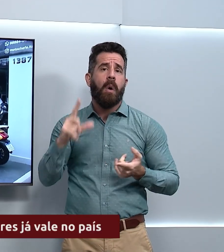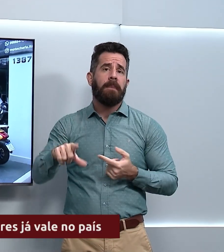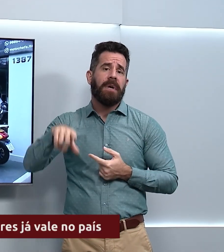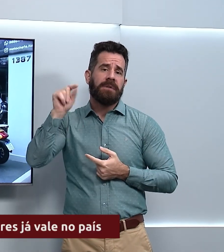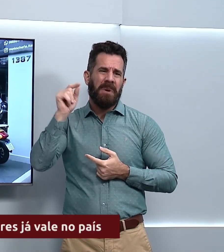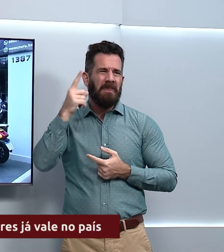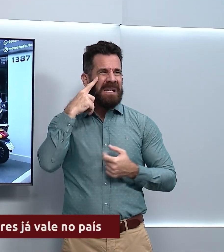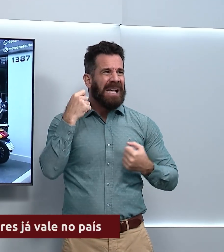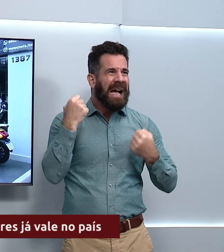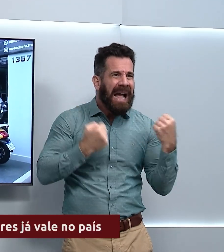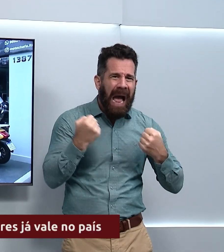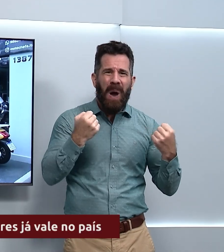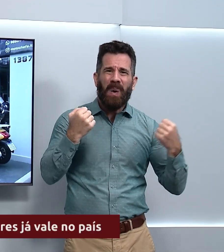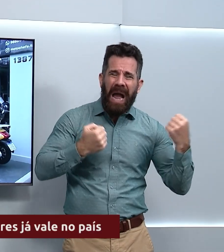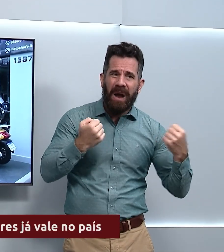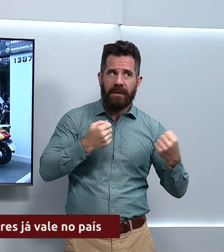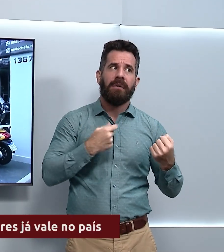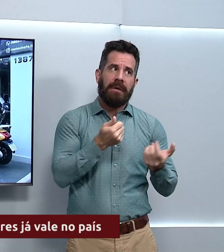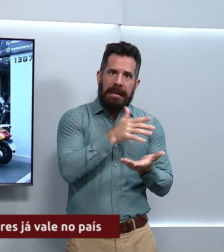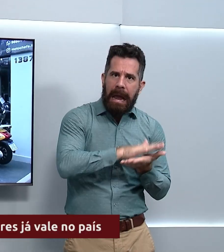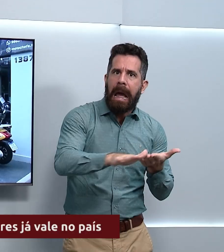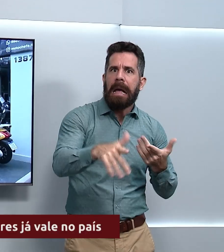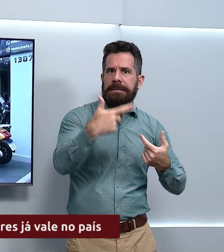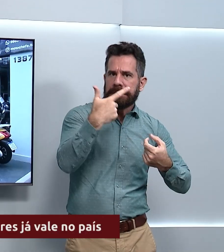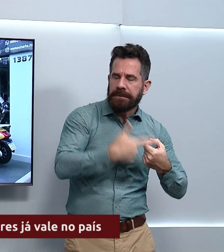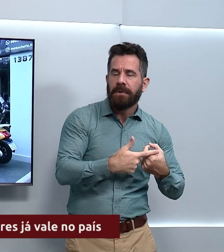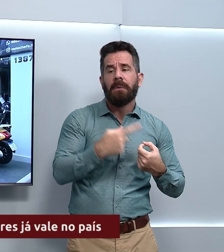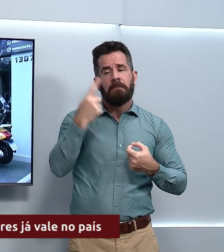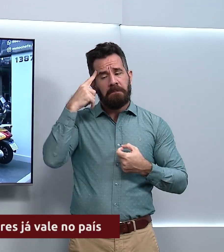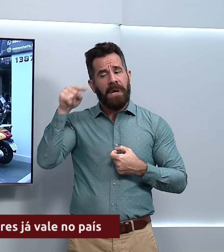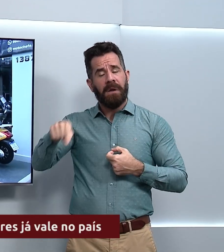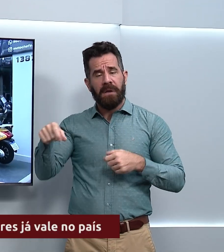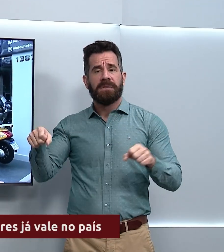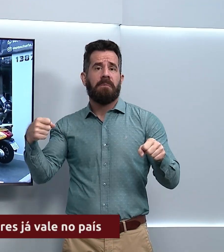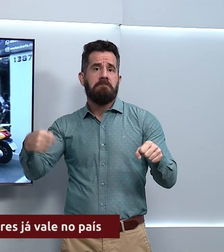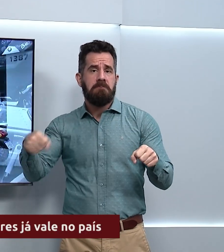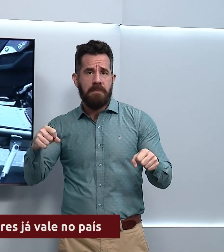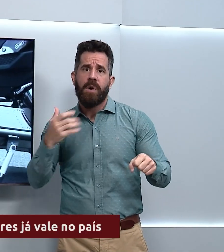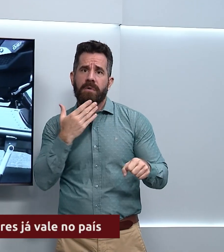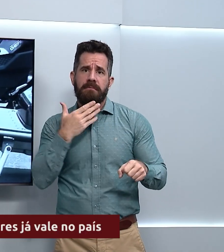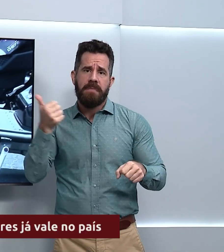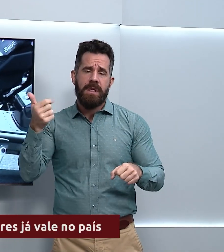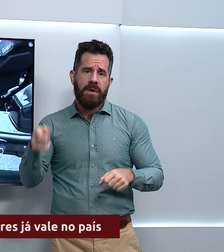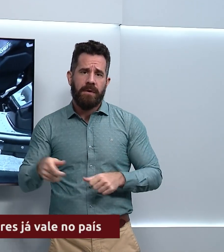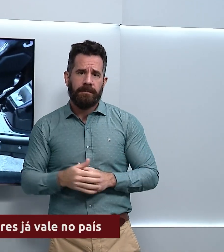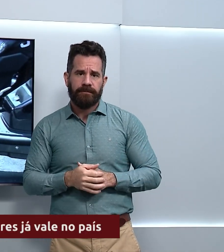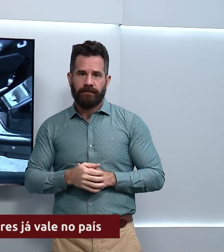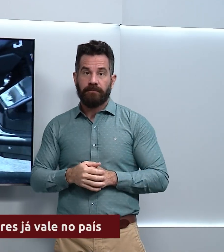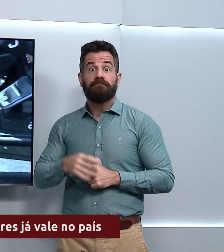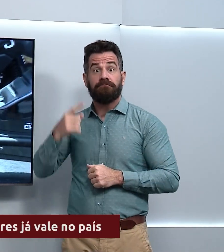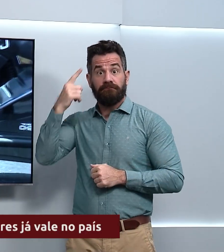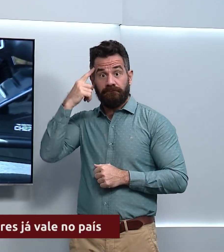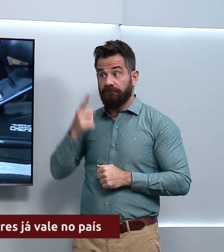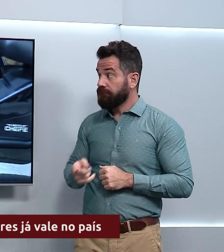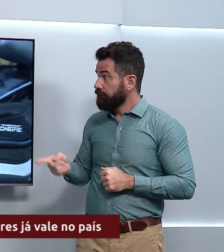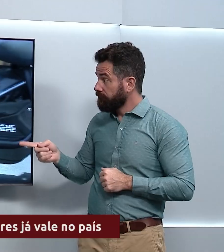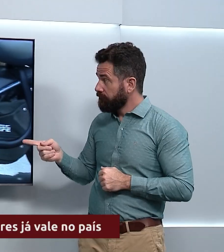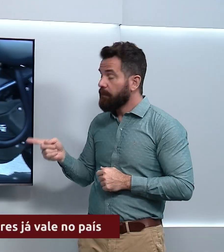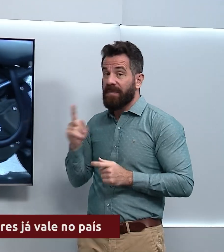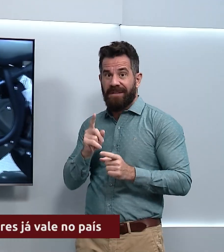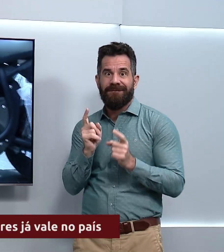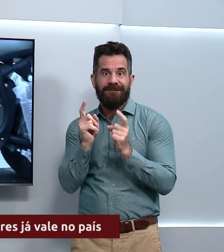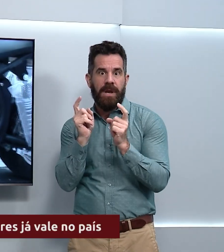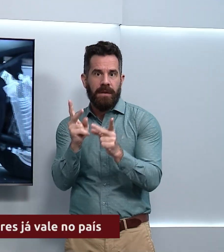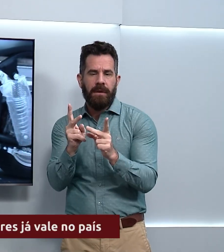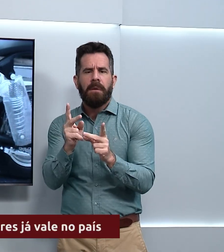carro toda hora, né? Tem um custo, né? E acho que com a moto a gente vai reduzir isso. À primeira vista, os veículos vendidos aqui podem